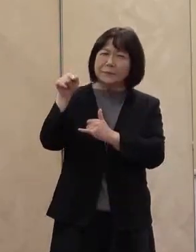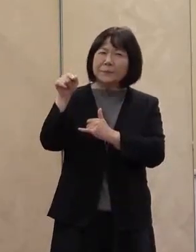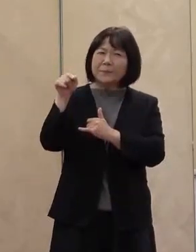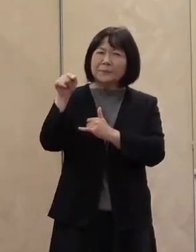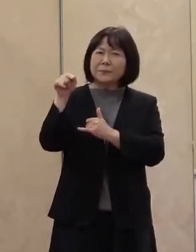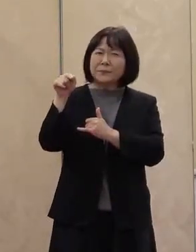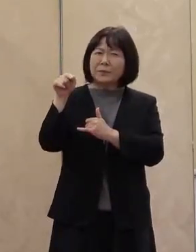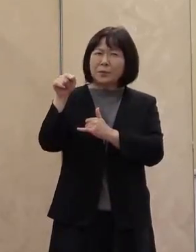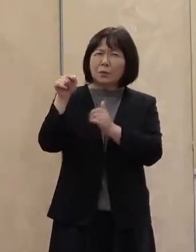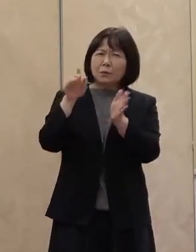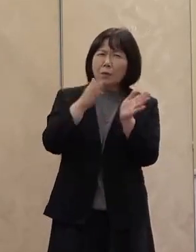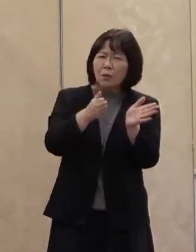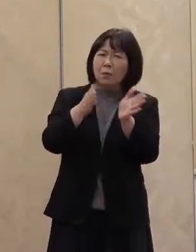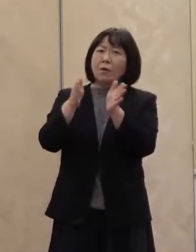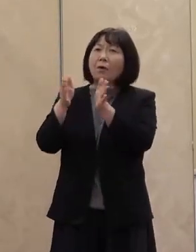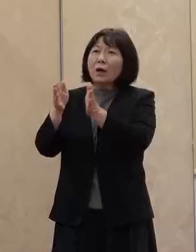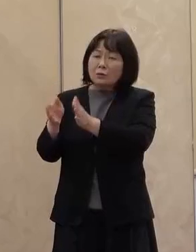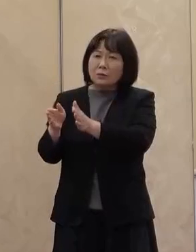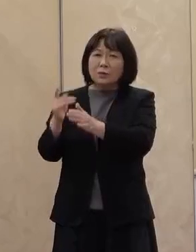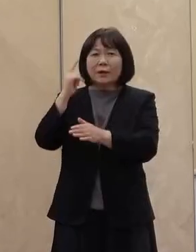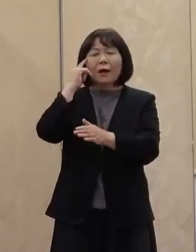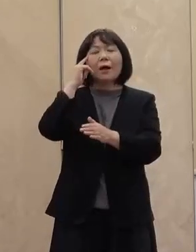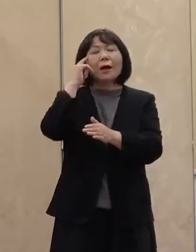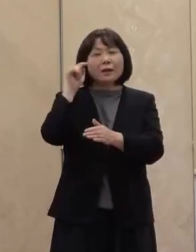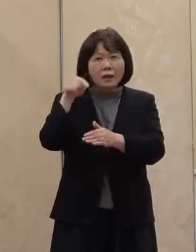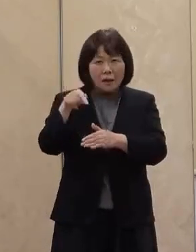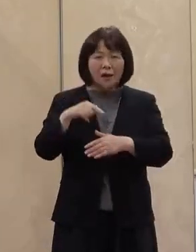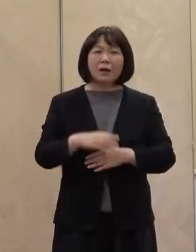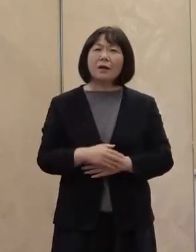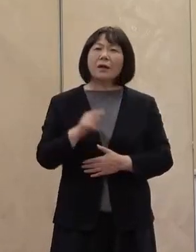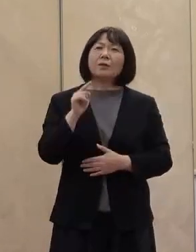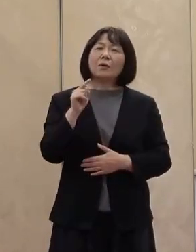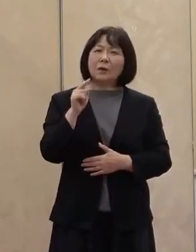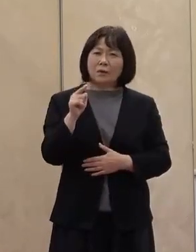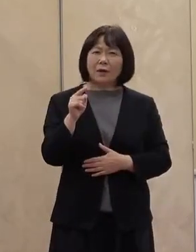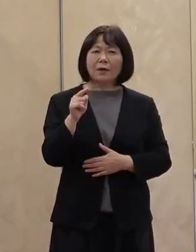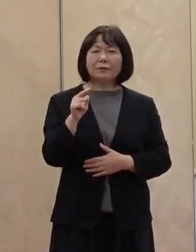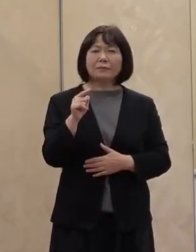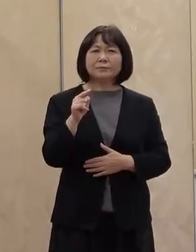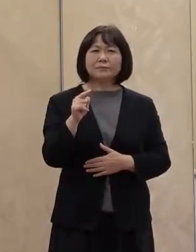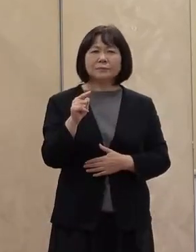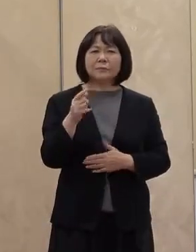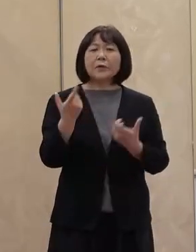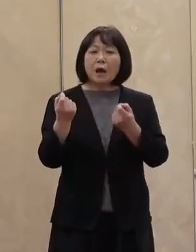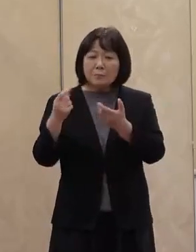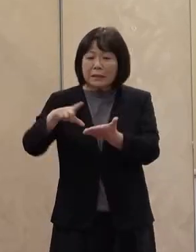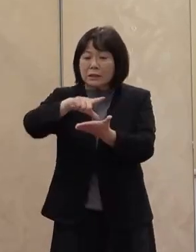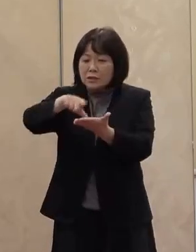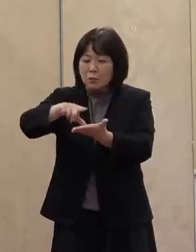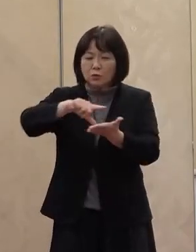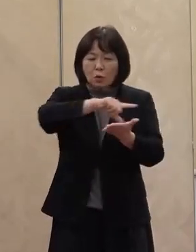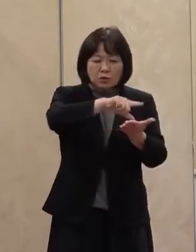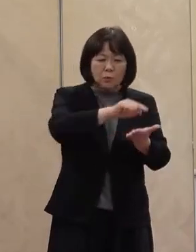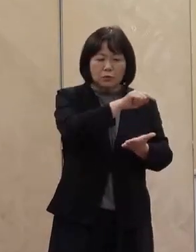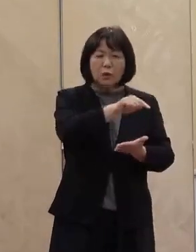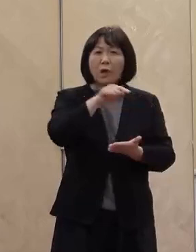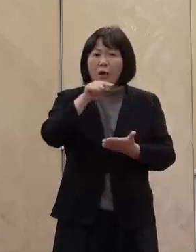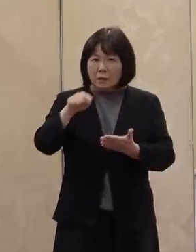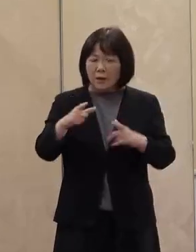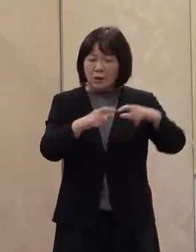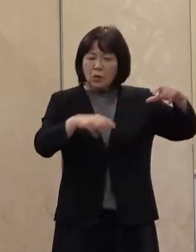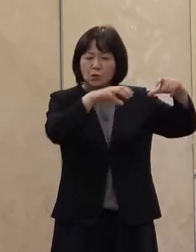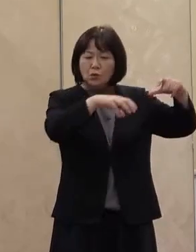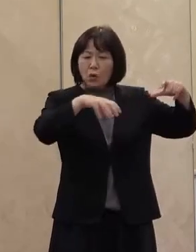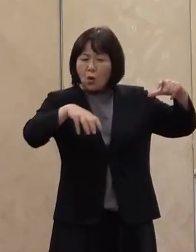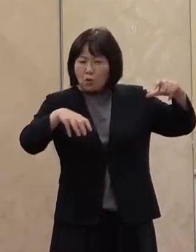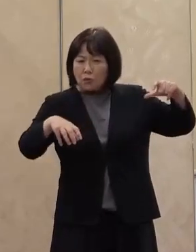ことを除いて考えたらね、まあ、こういうのはやっぱり、 地元で都道府県ぐらいの